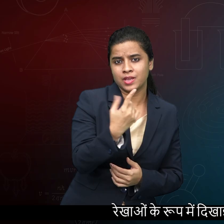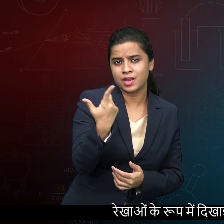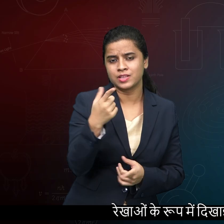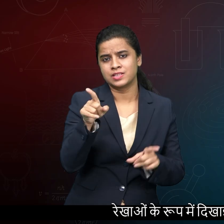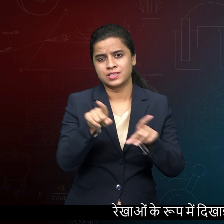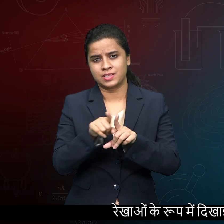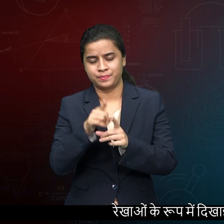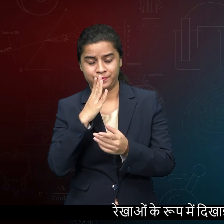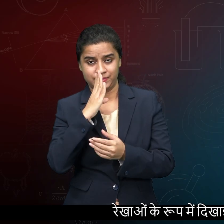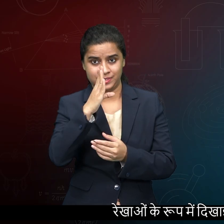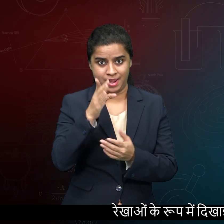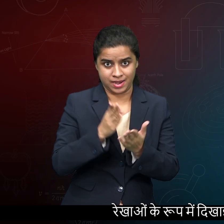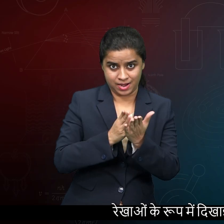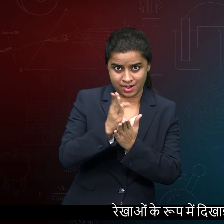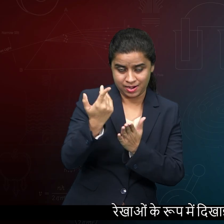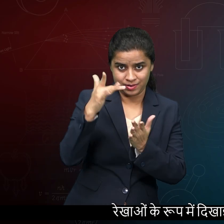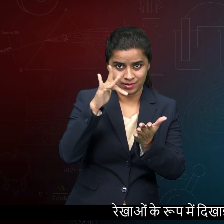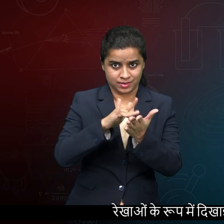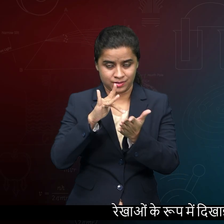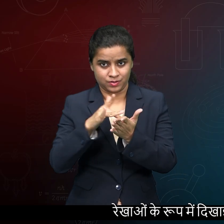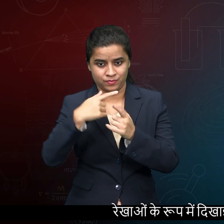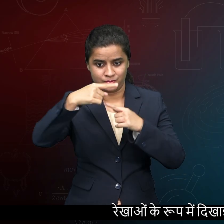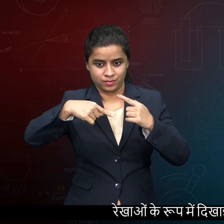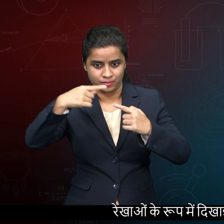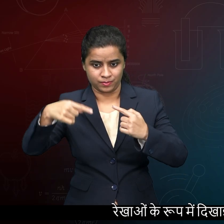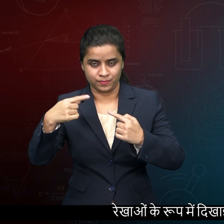वाले चुंबकीय क्षेत्र को जन्म देगा।